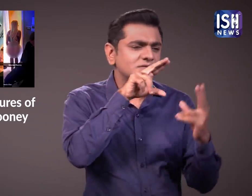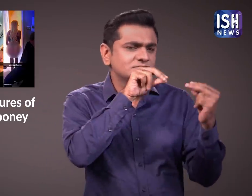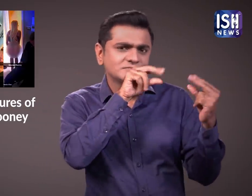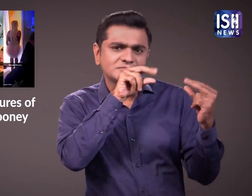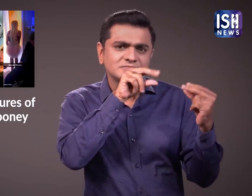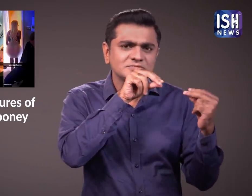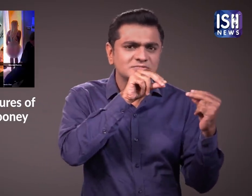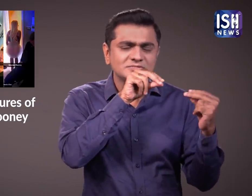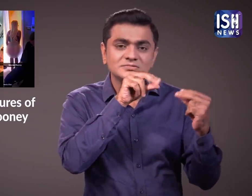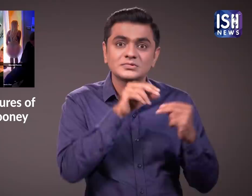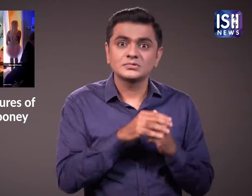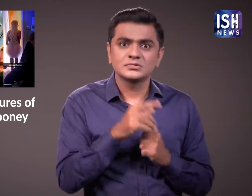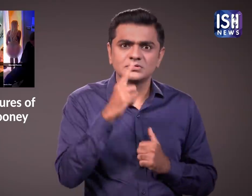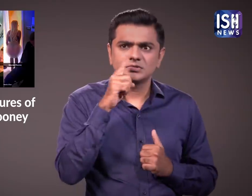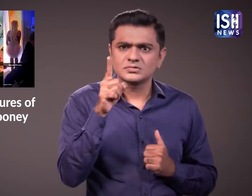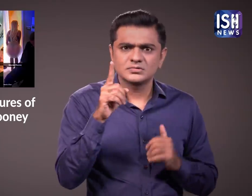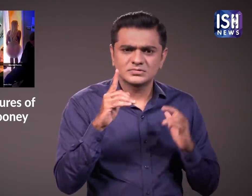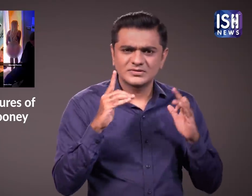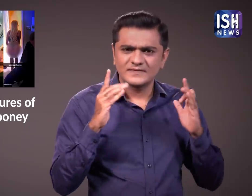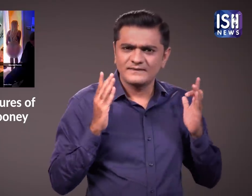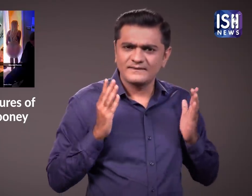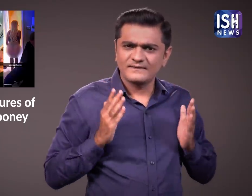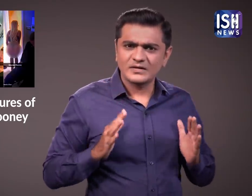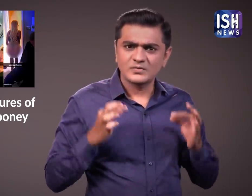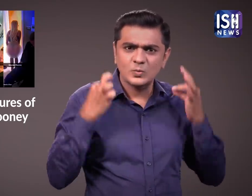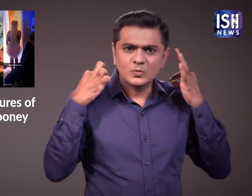पहना हुआ था। उसके साथ बात करते हुए देखा गया